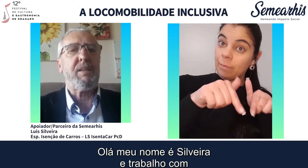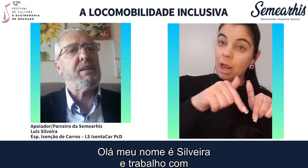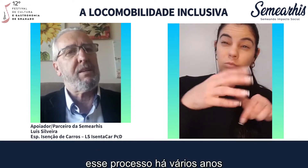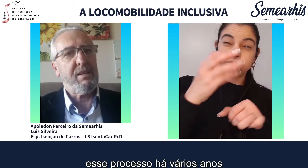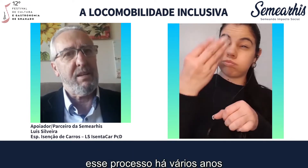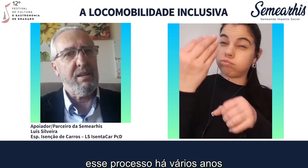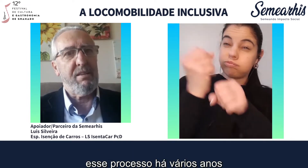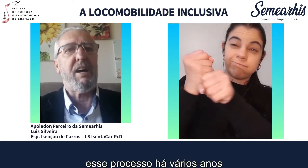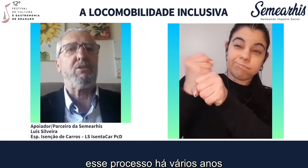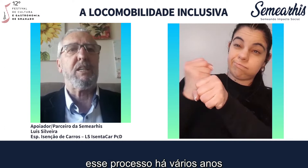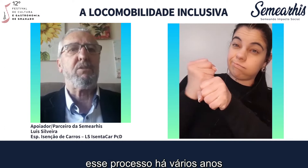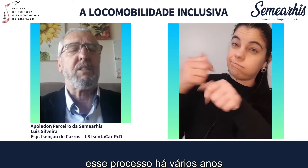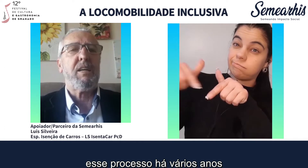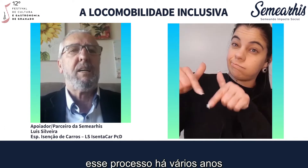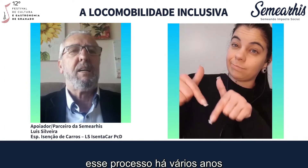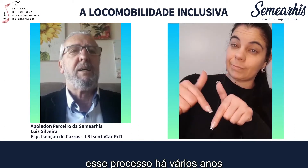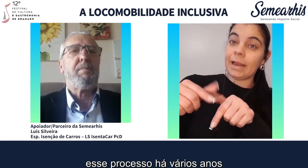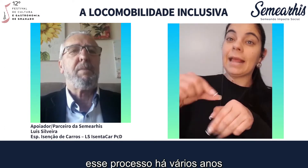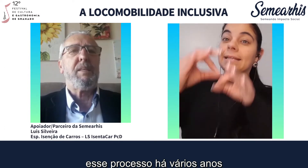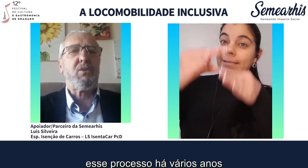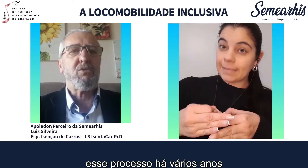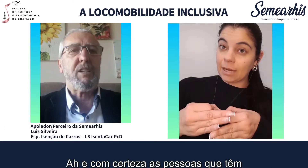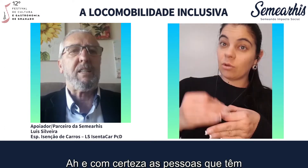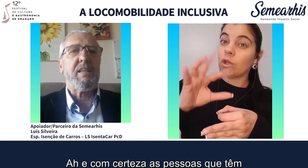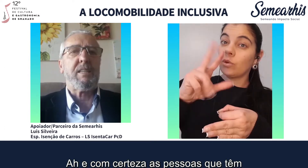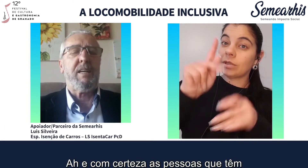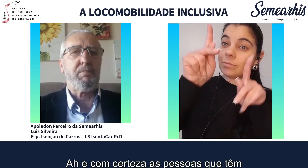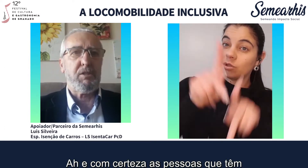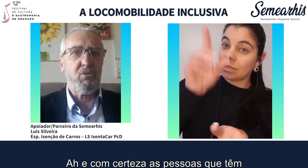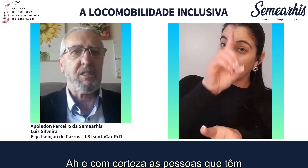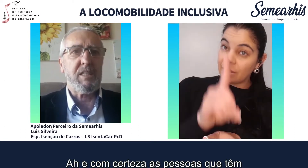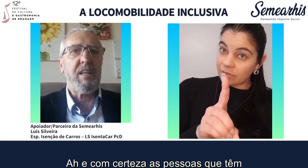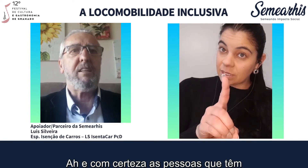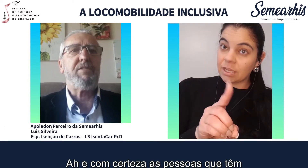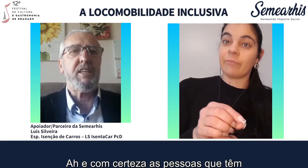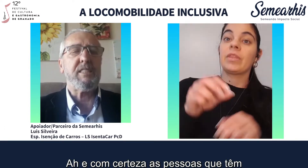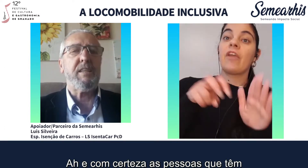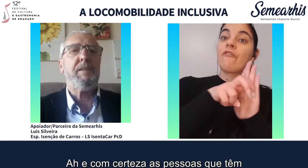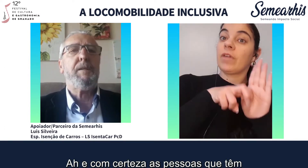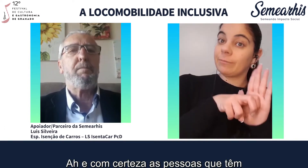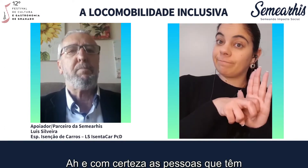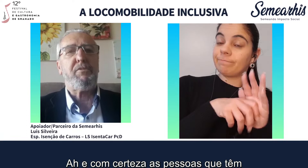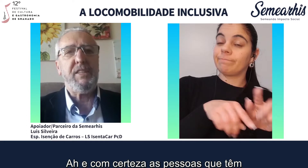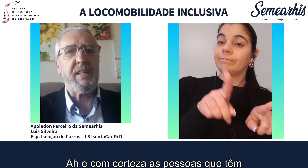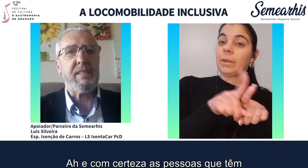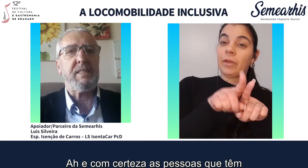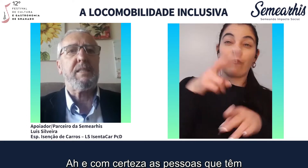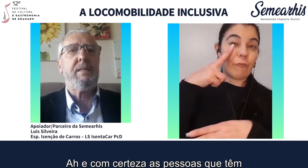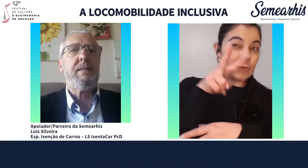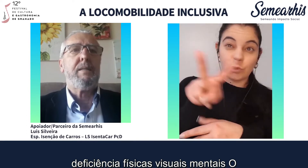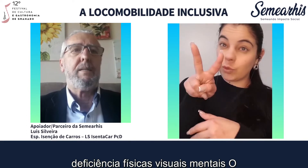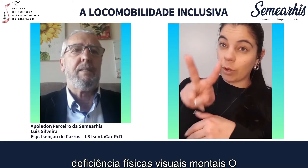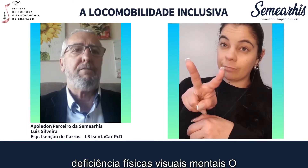processo há vários anos e com certeza as pessoas que têm deficiência